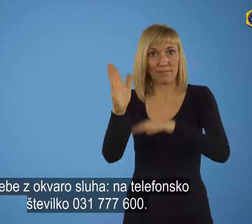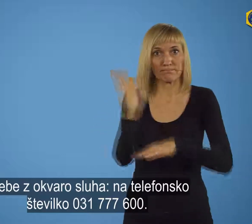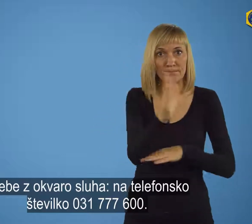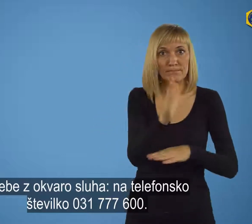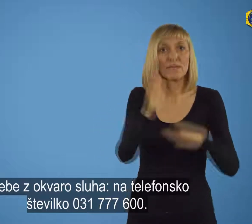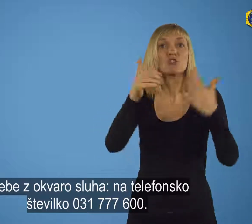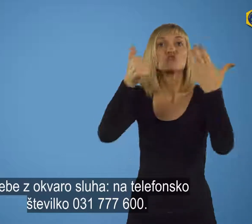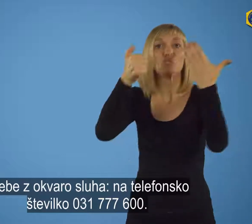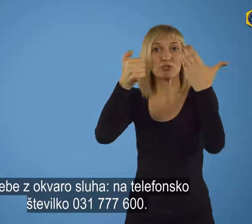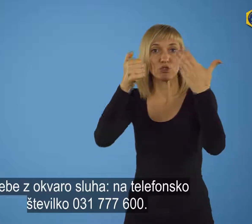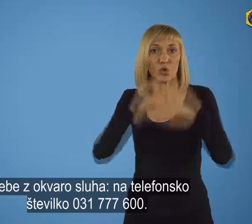777